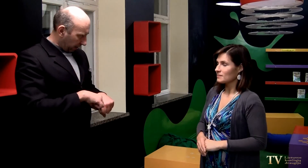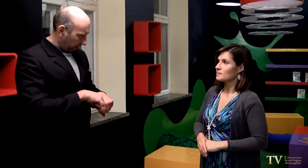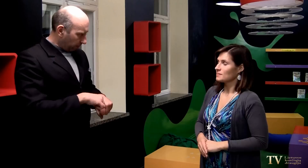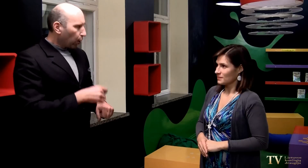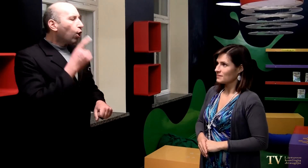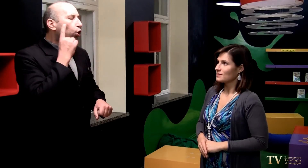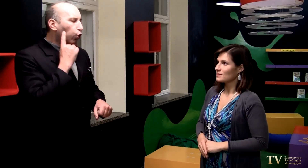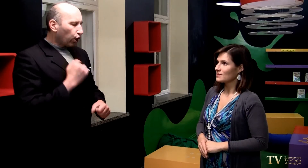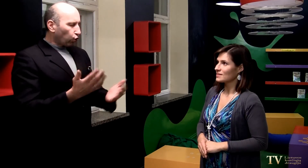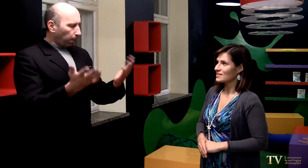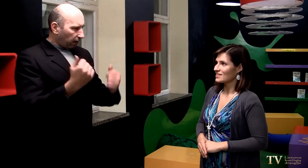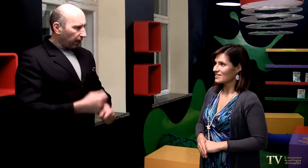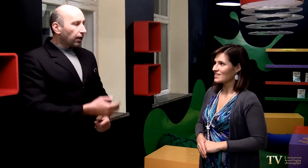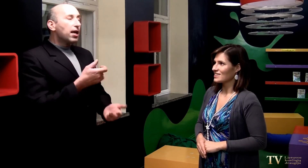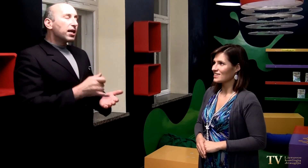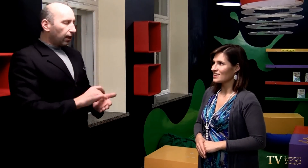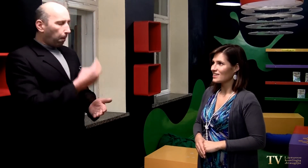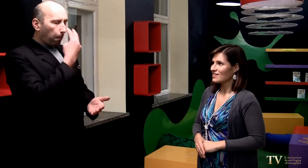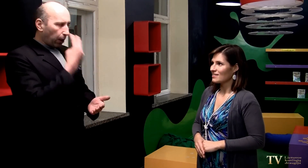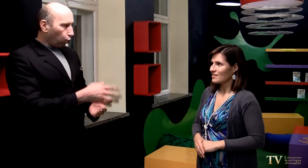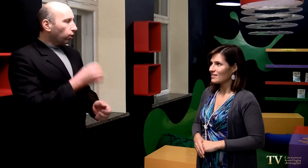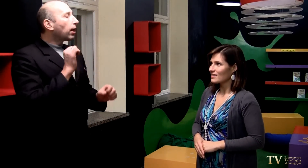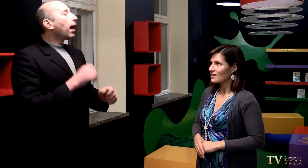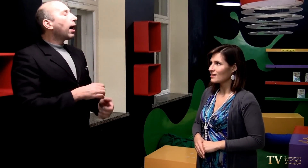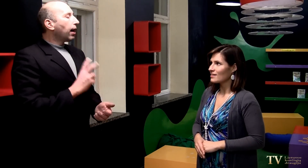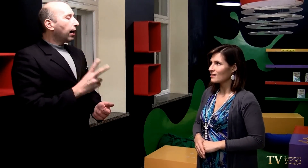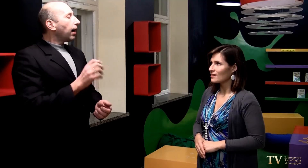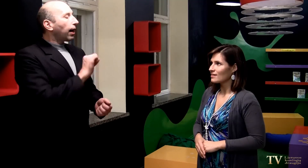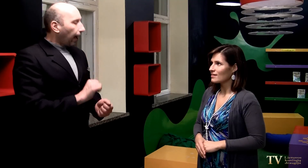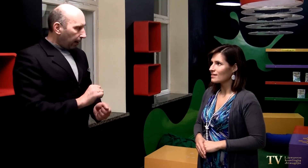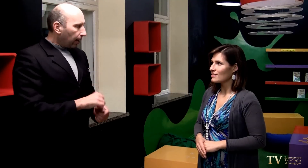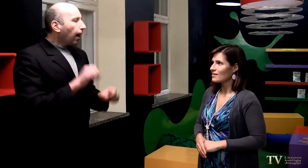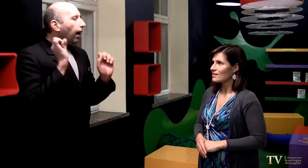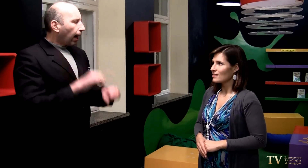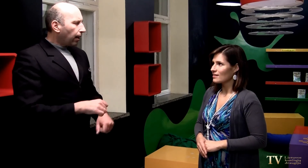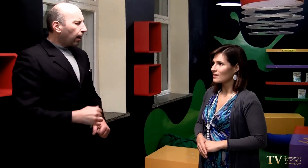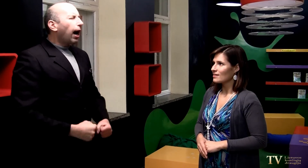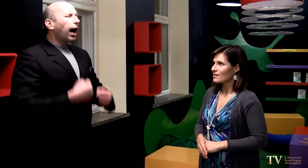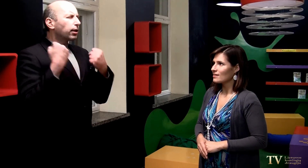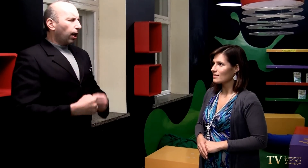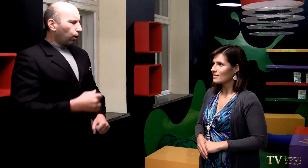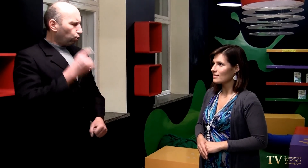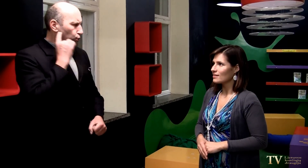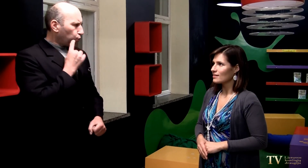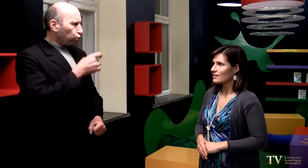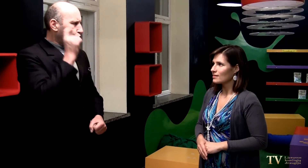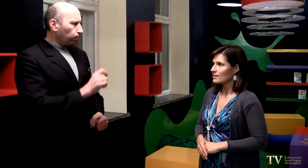galima. Norėčiau pakvėt ir parodyt, ką gali atkaklų kursą